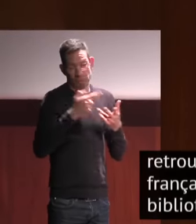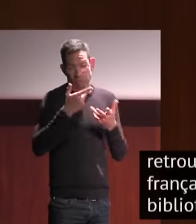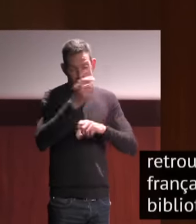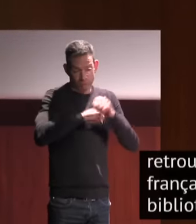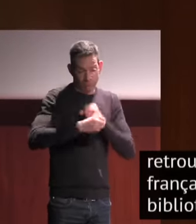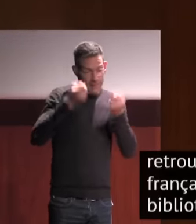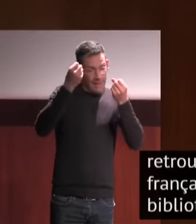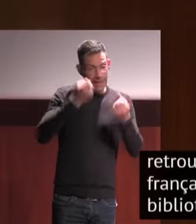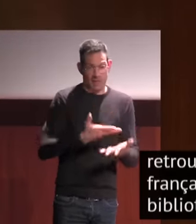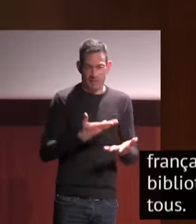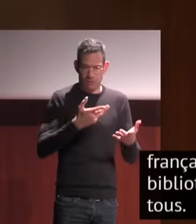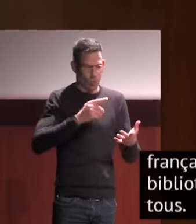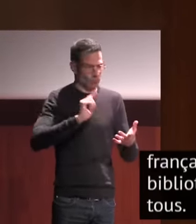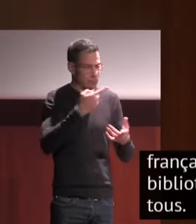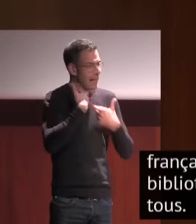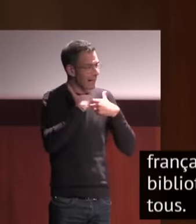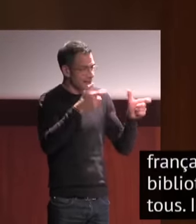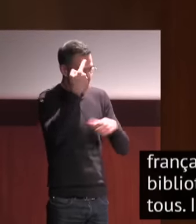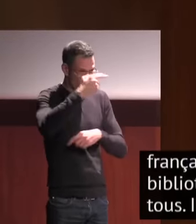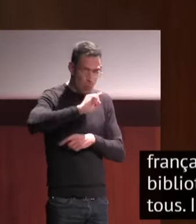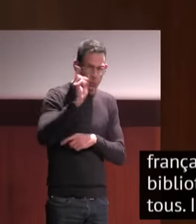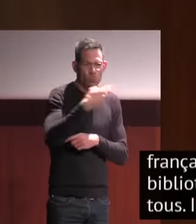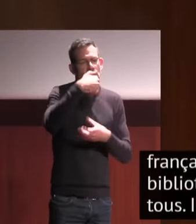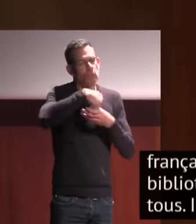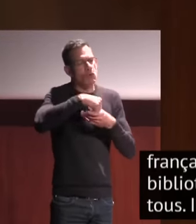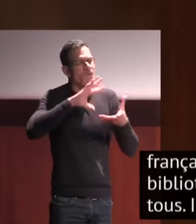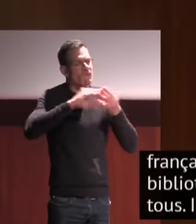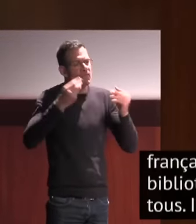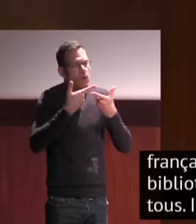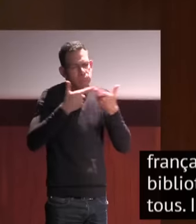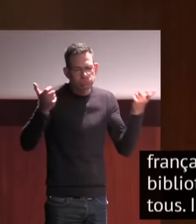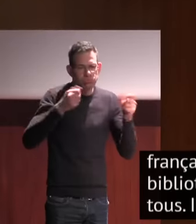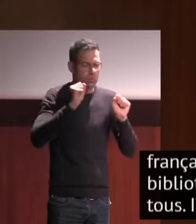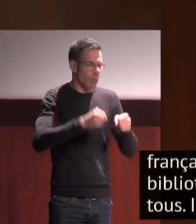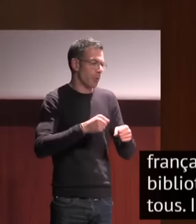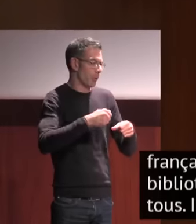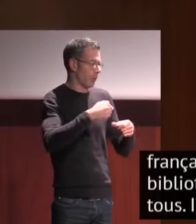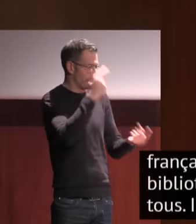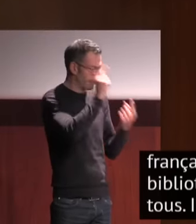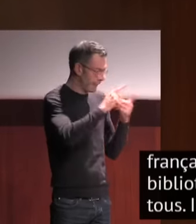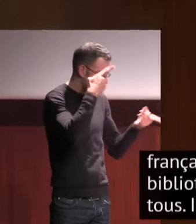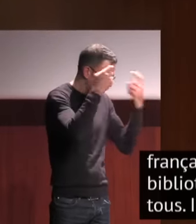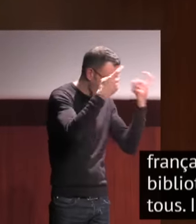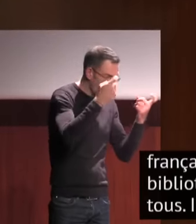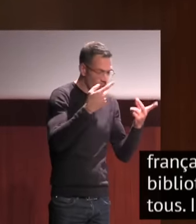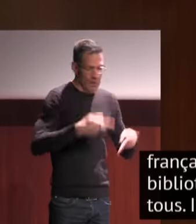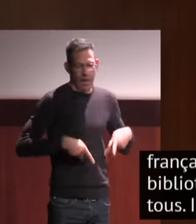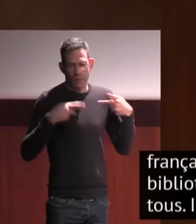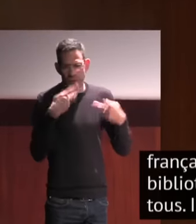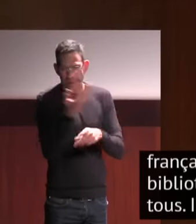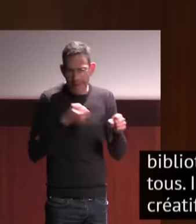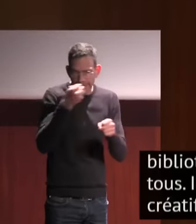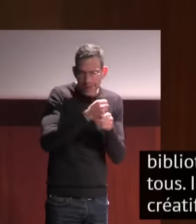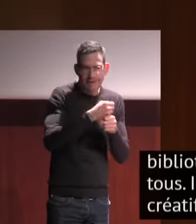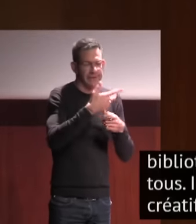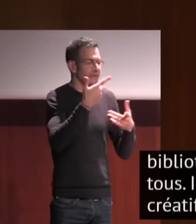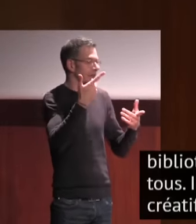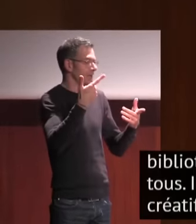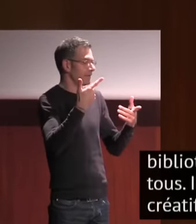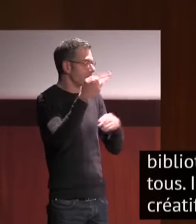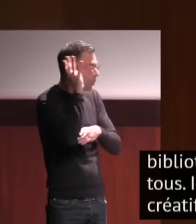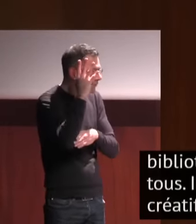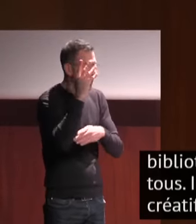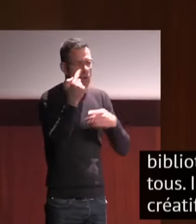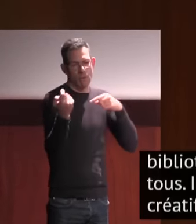parmi lesquels, voilà, il y a différents formats, mais on va avoir des heures du compte, des ateliers créatifs, des conférences, des débats,